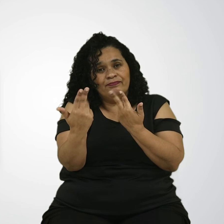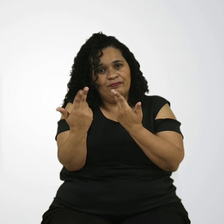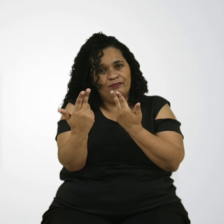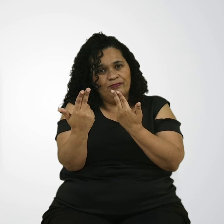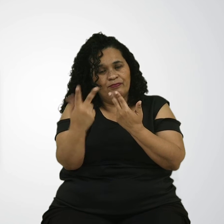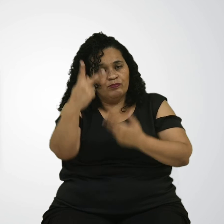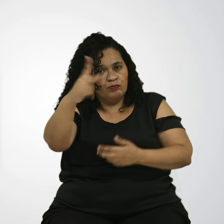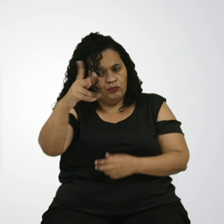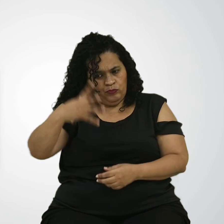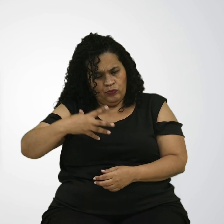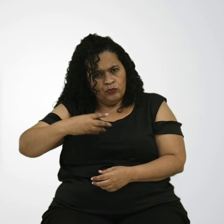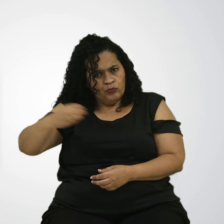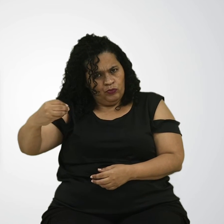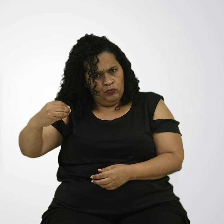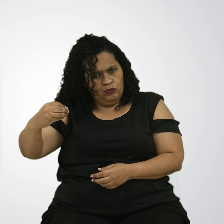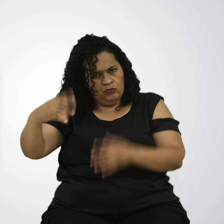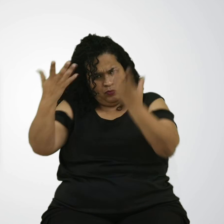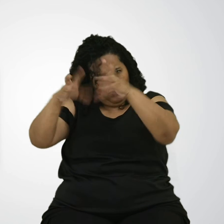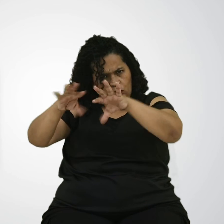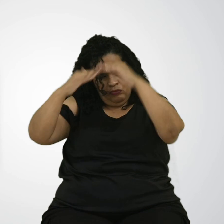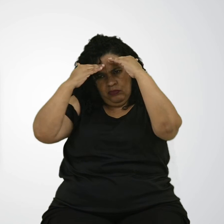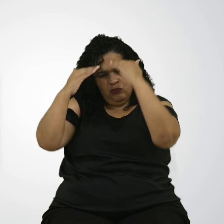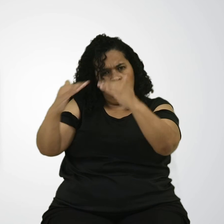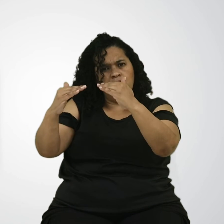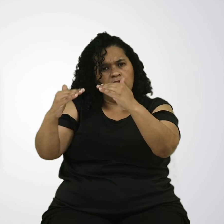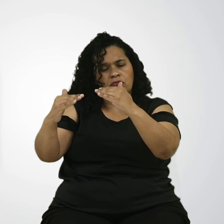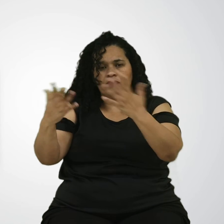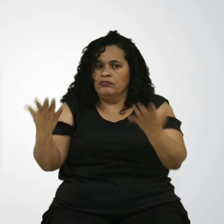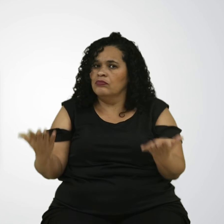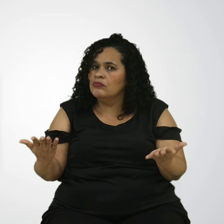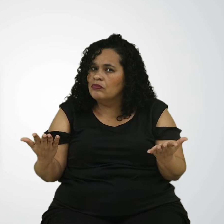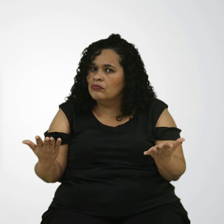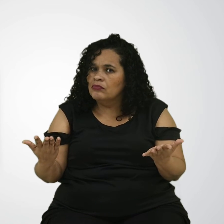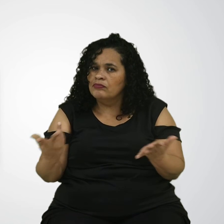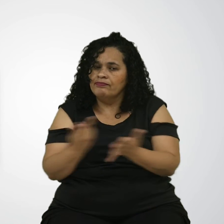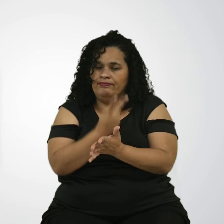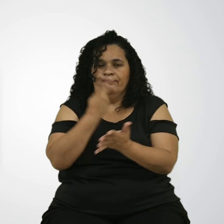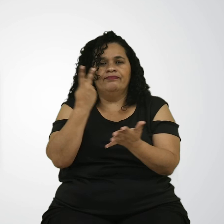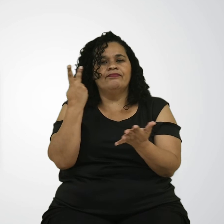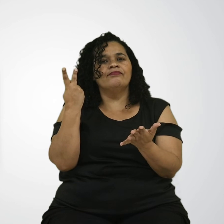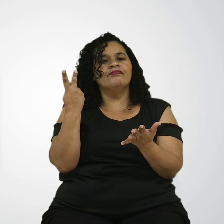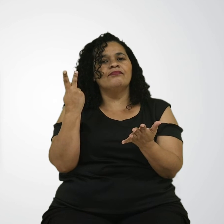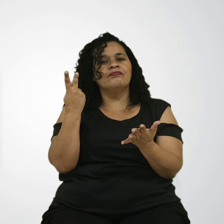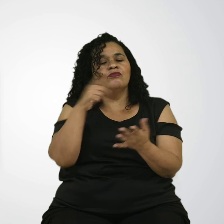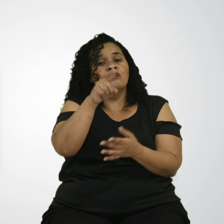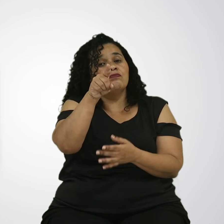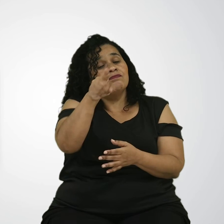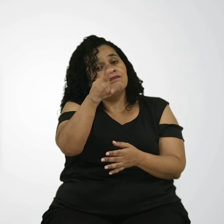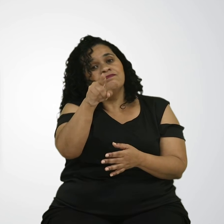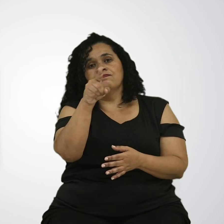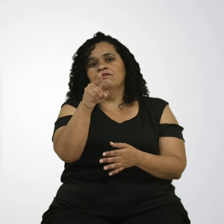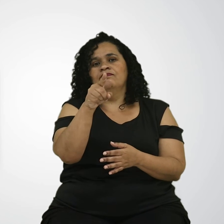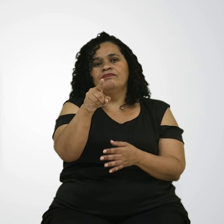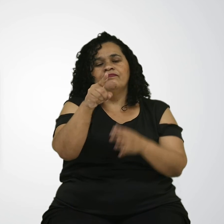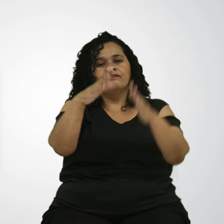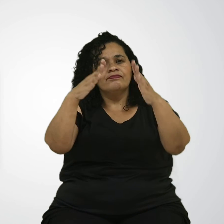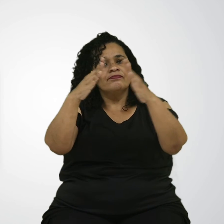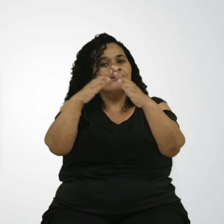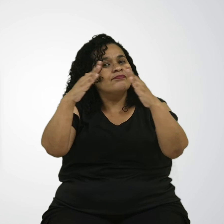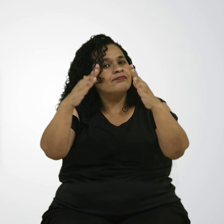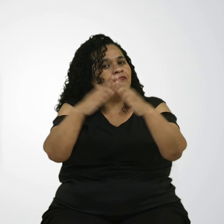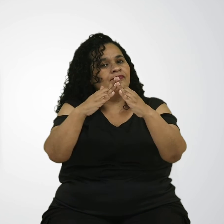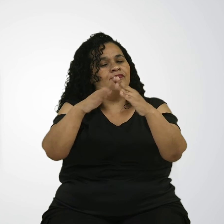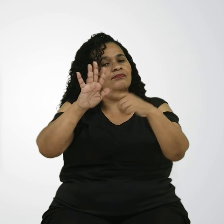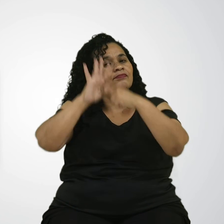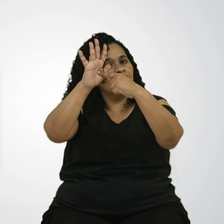são desobedientes, você precisa olhar para a sua paternidade, né? Para a sua autoridade do lar. Você ama os seus filhos? Você expressa